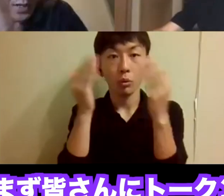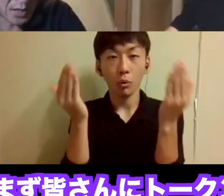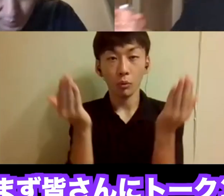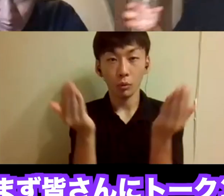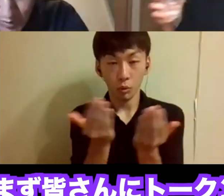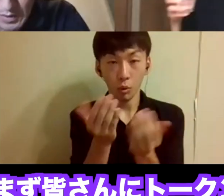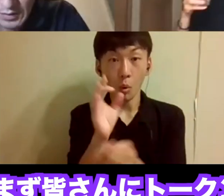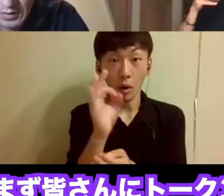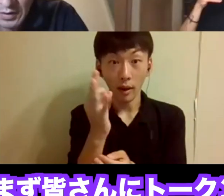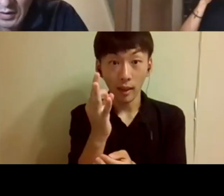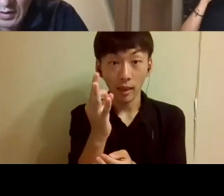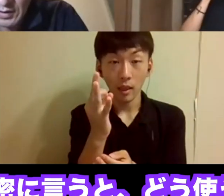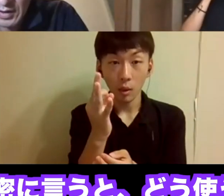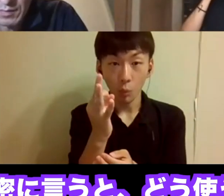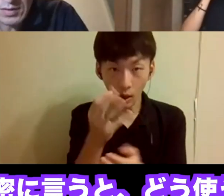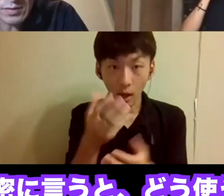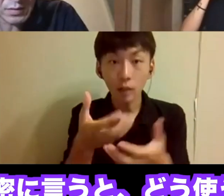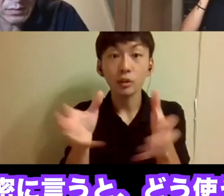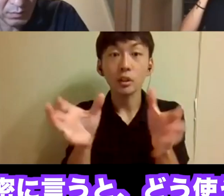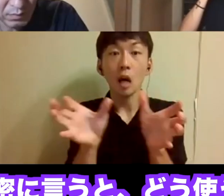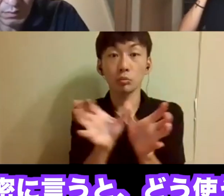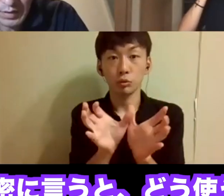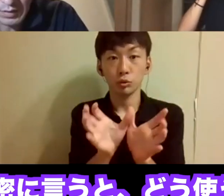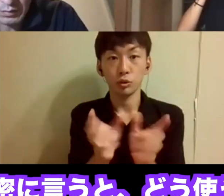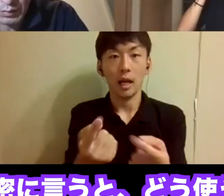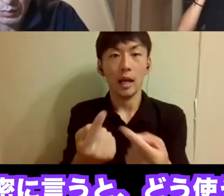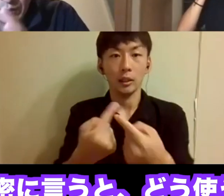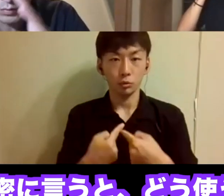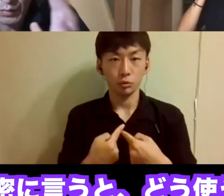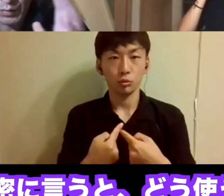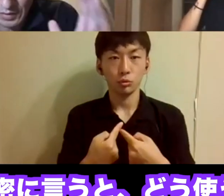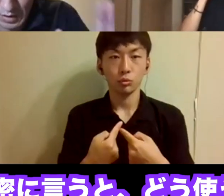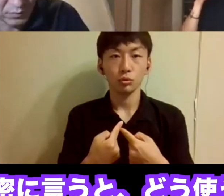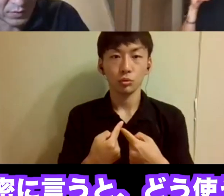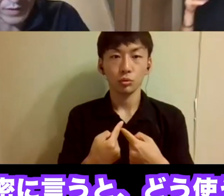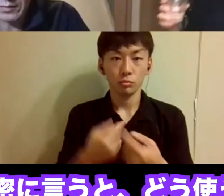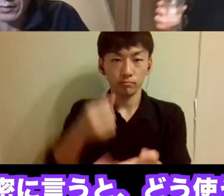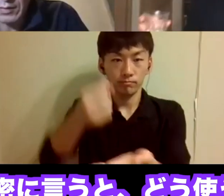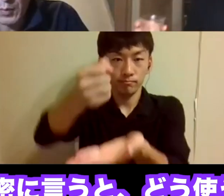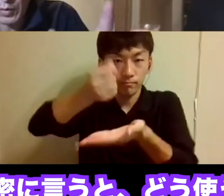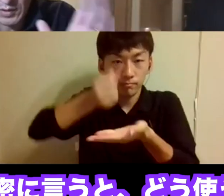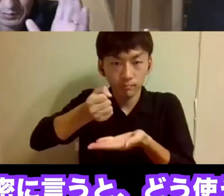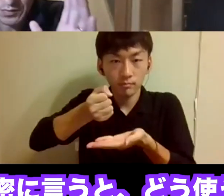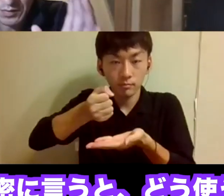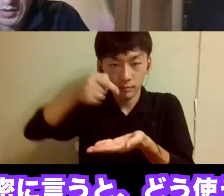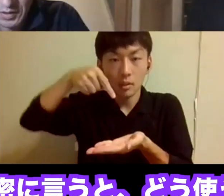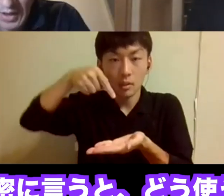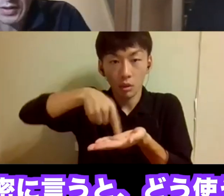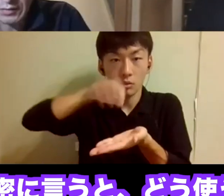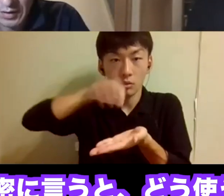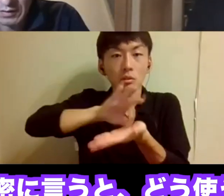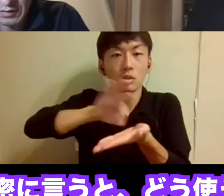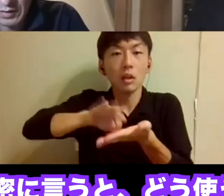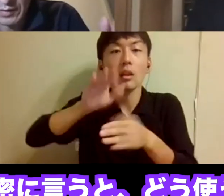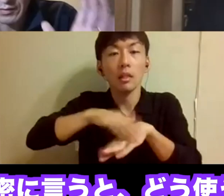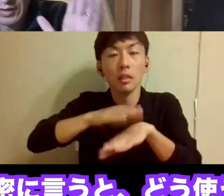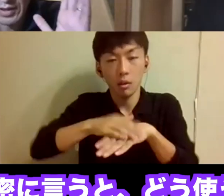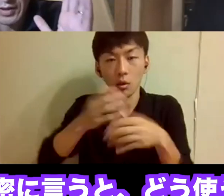入ってきます厳密に言うと a 棟どう使うかっていうのはもうクラブ次第なので我々の中で決め